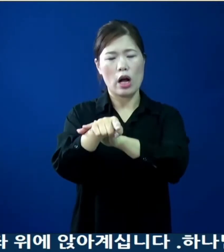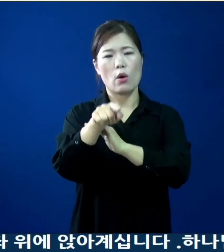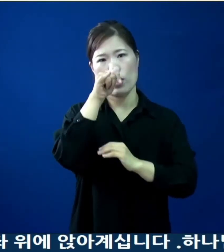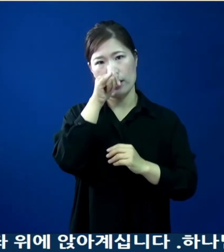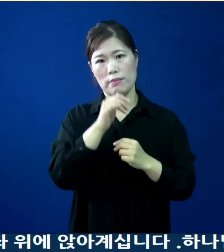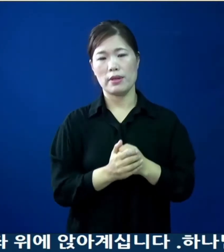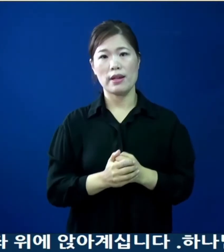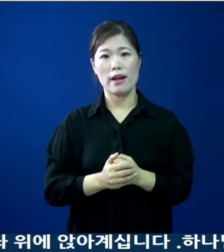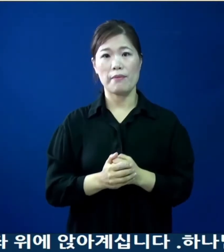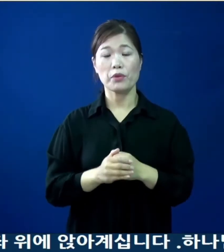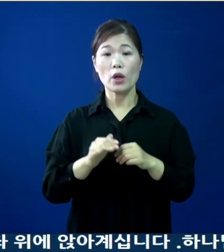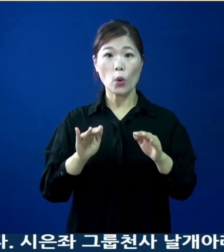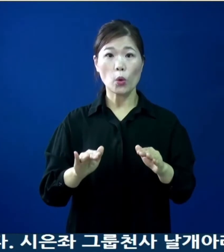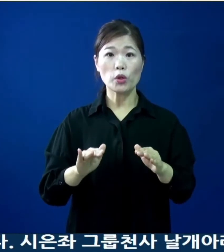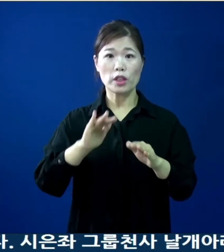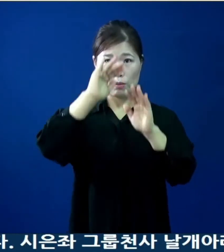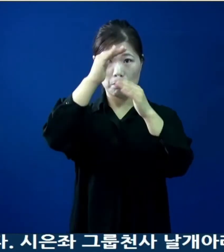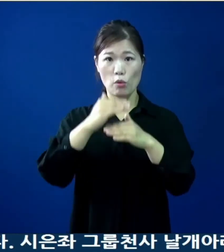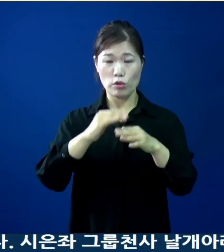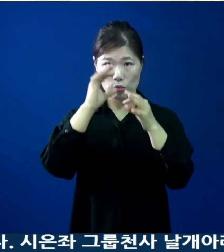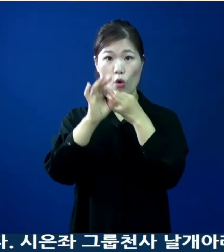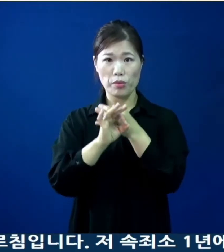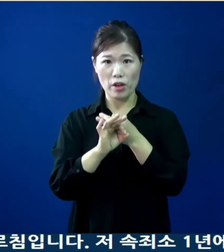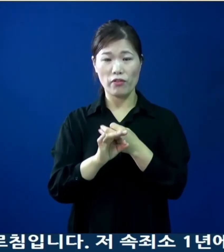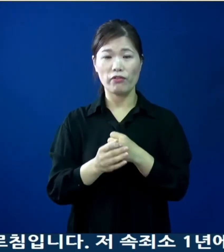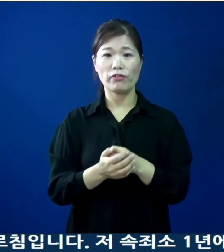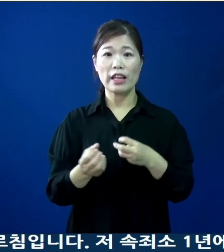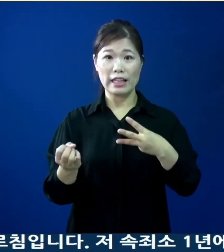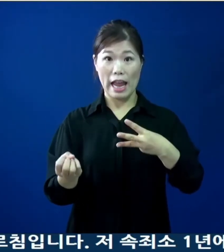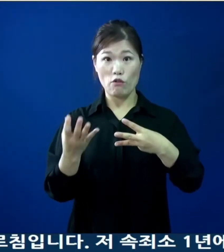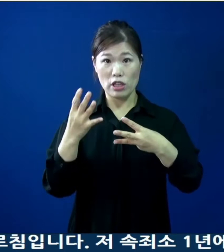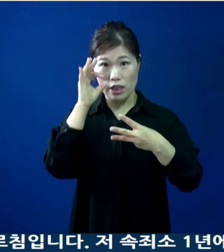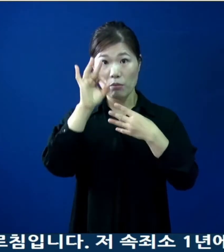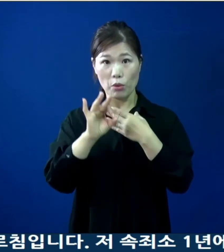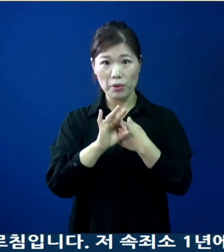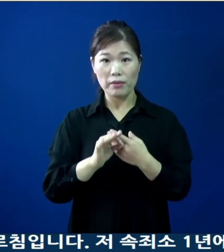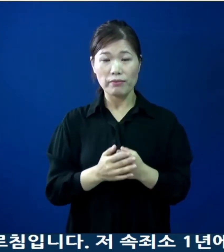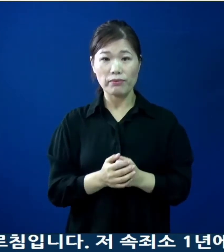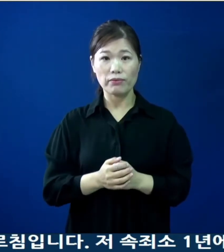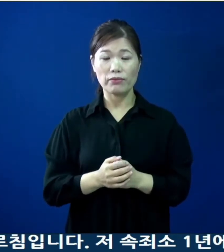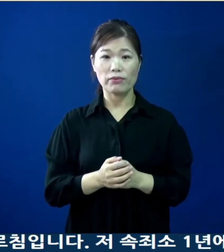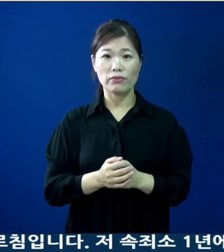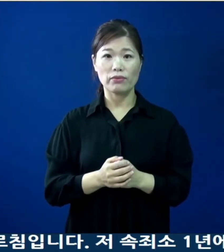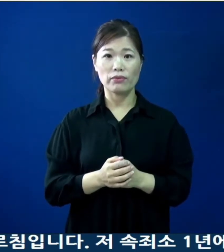자, 오늘 본문으로 돌아와 주시기 바랍니다. 오늘 본문으로 돌아와 주셔서